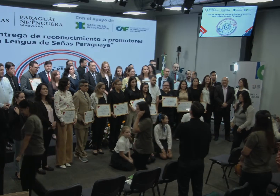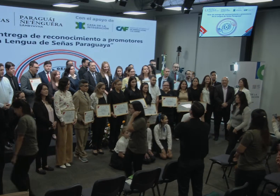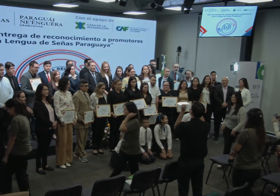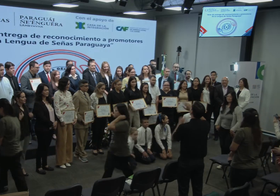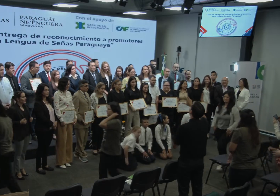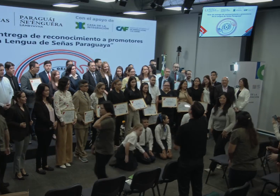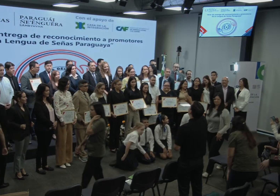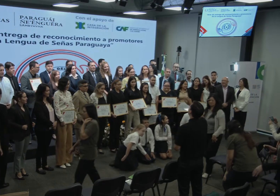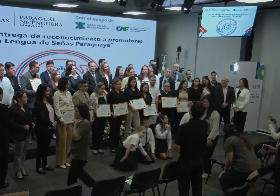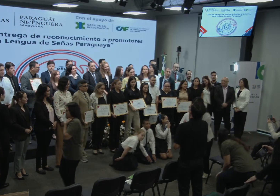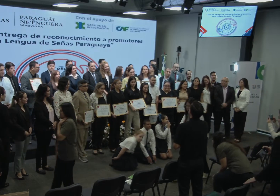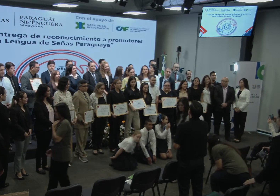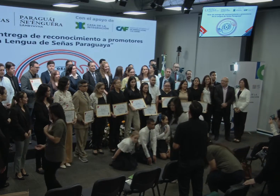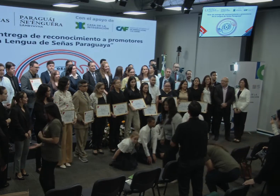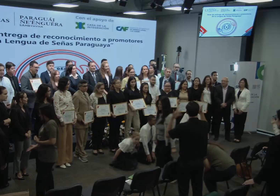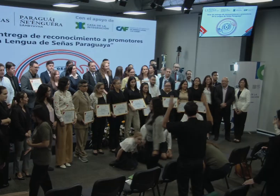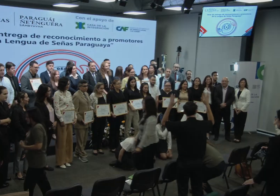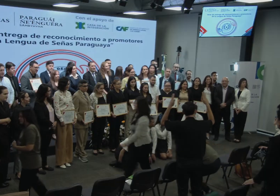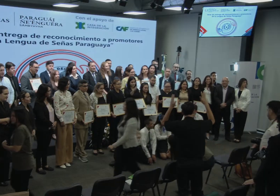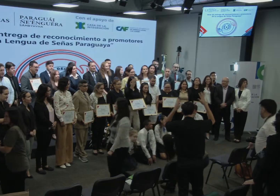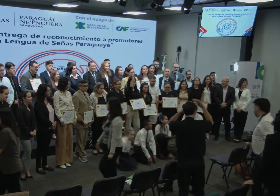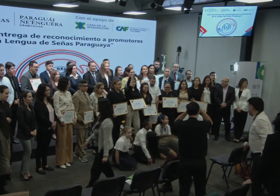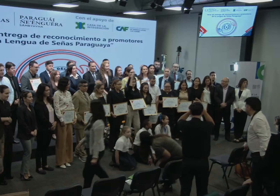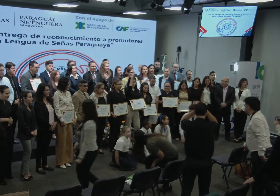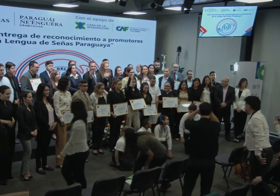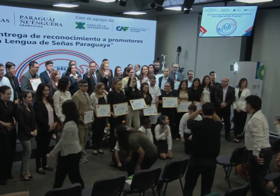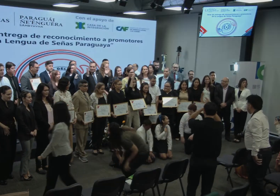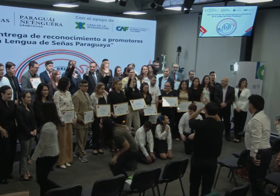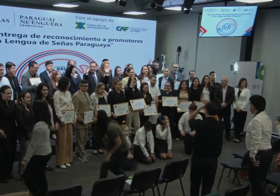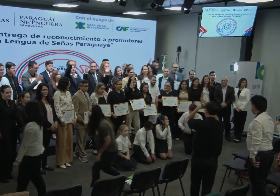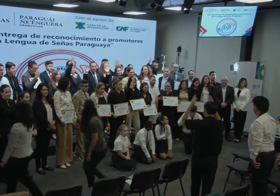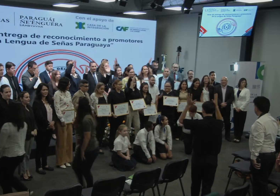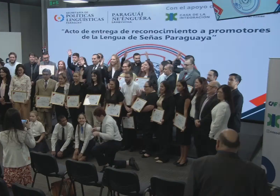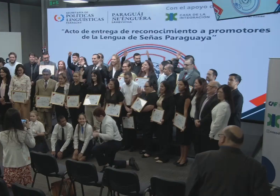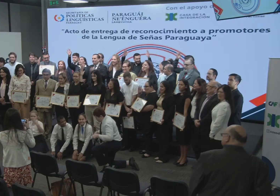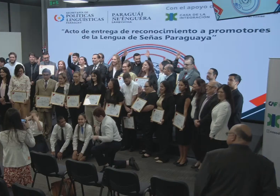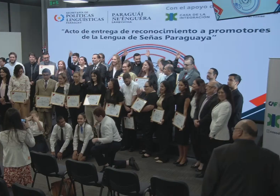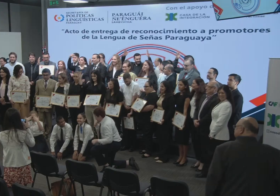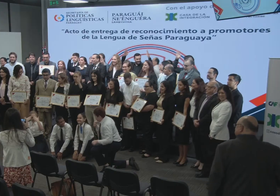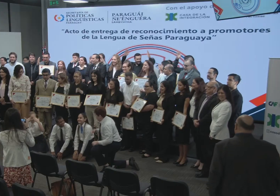de septiembre, es el Día del Intérprete y del Traductor.